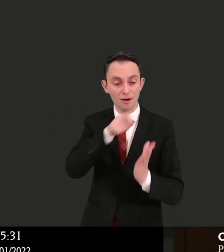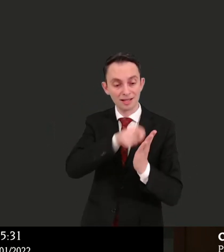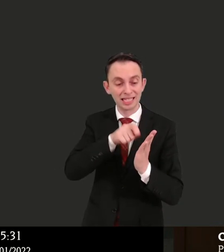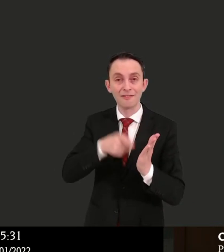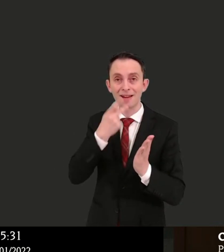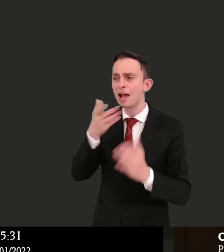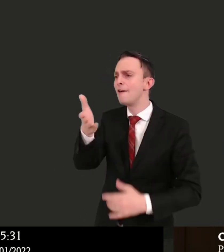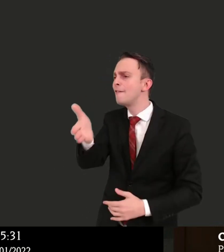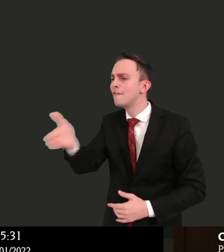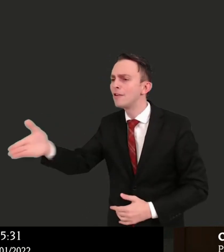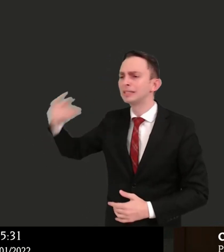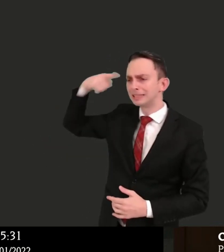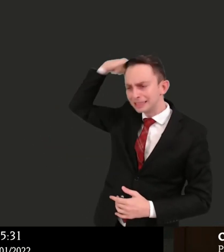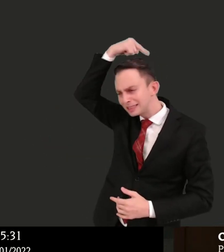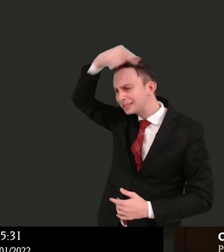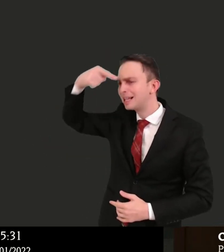santos e fiéis.